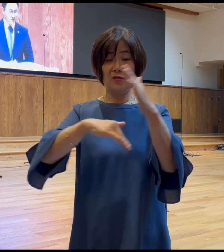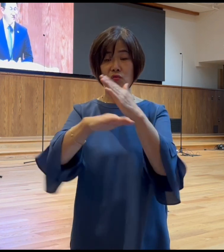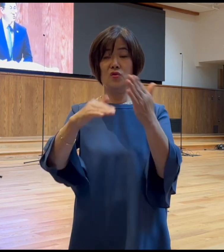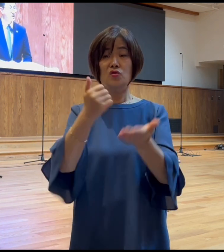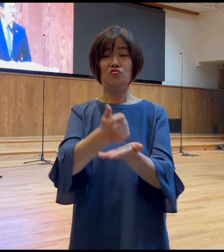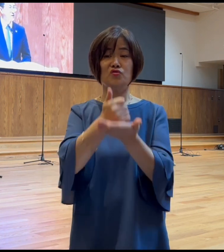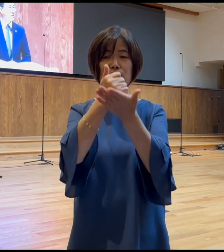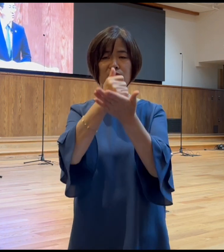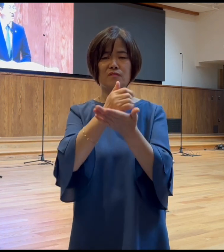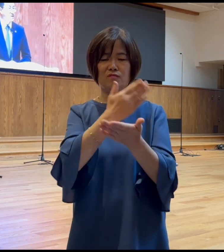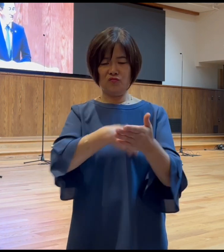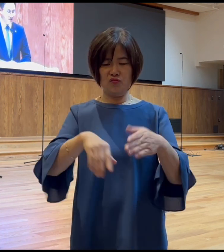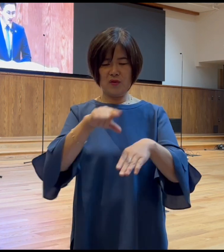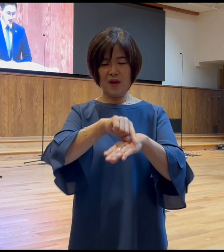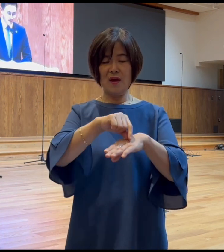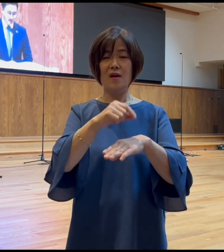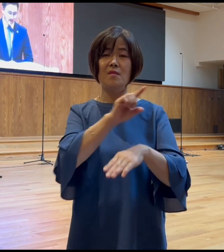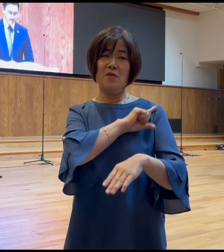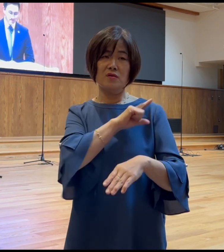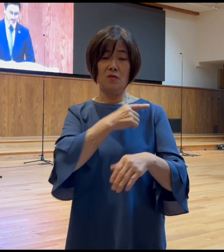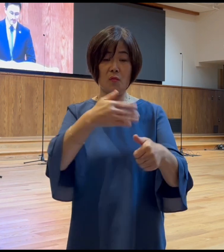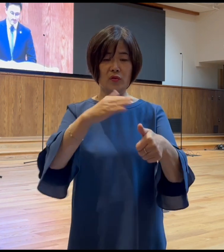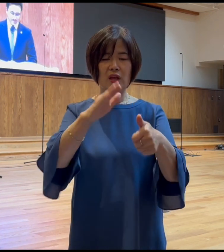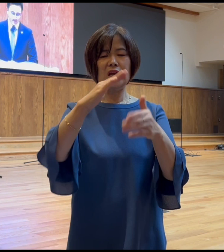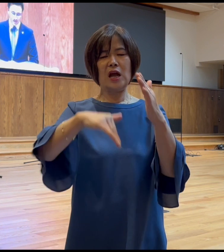가족을 주님의 품에 보낸 이들이 있습니다.